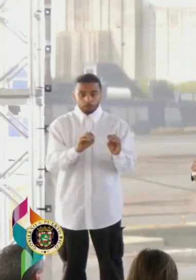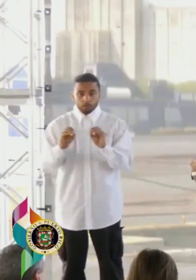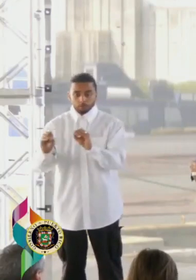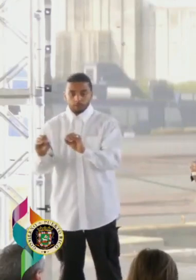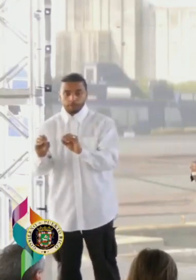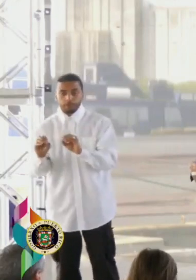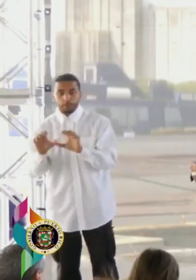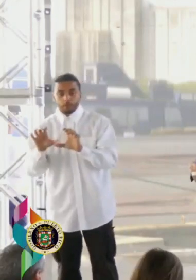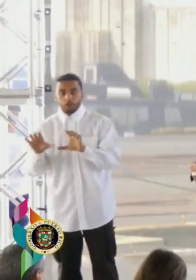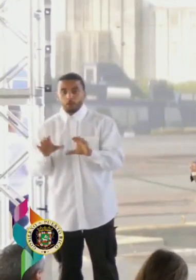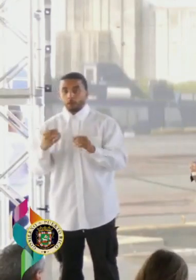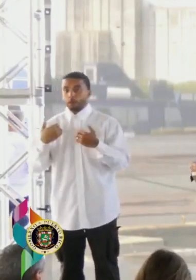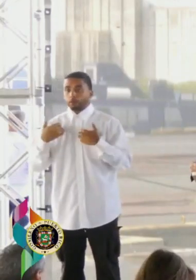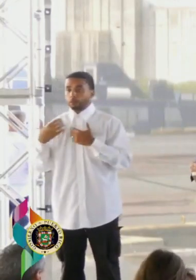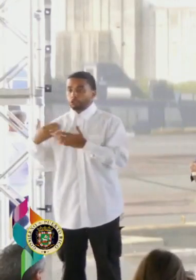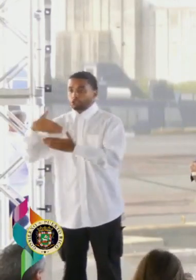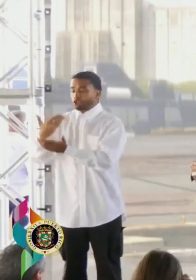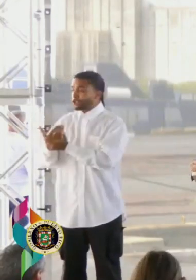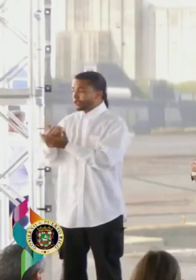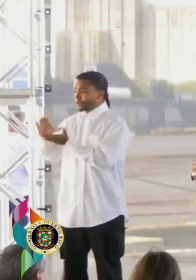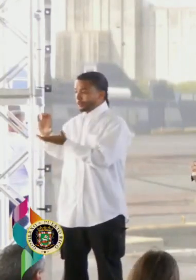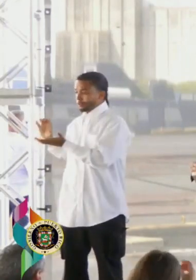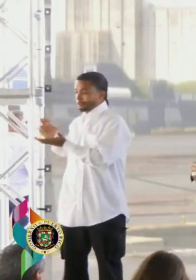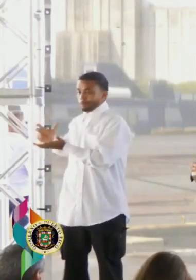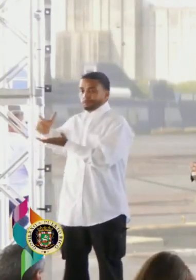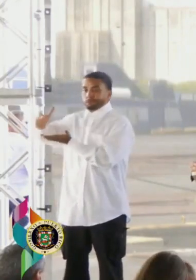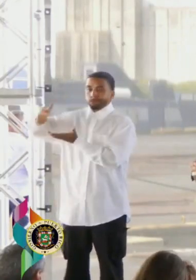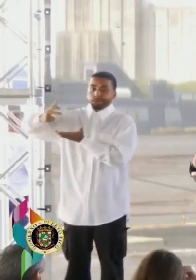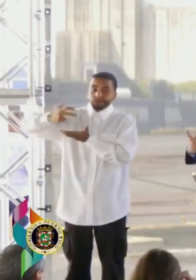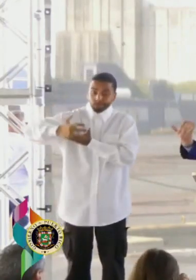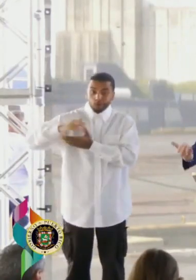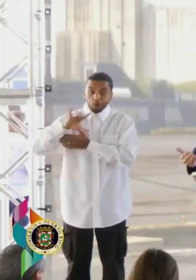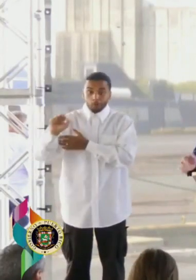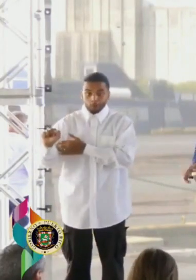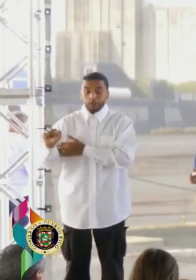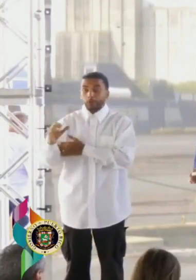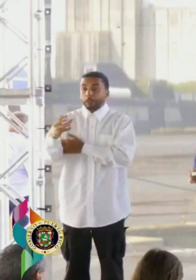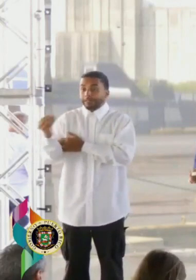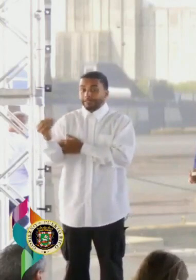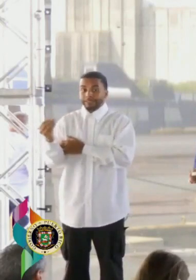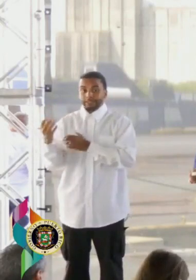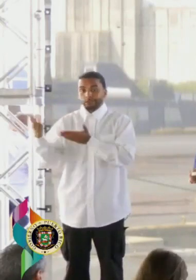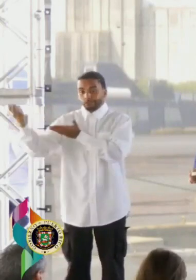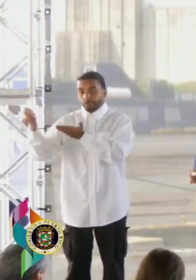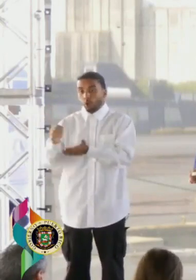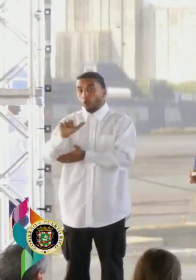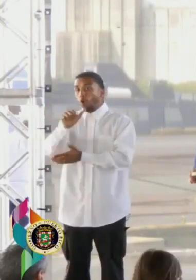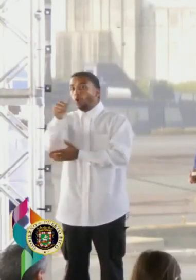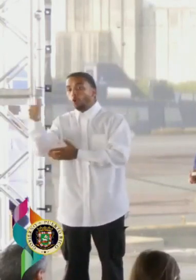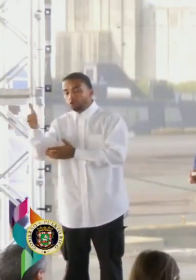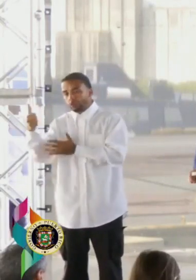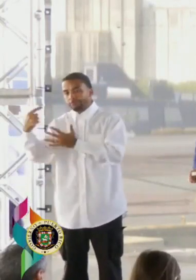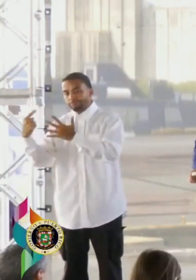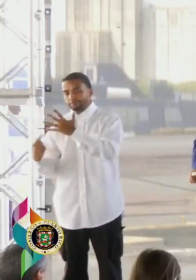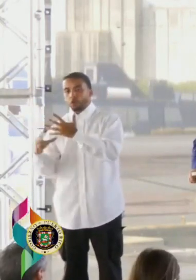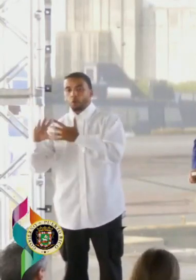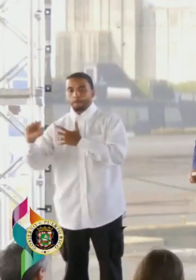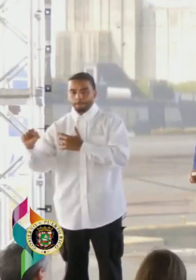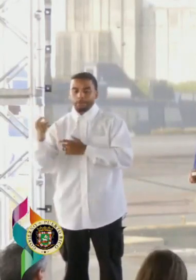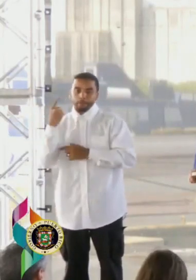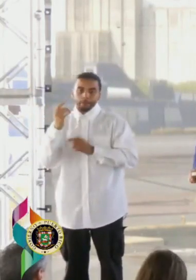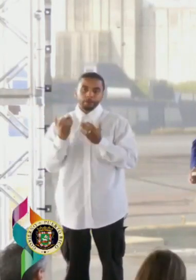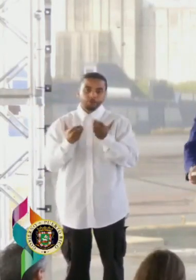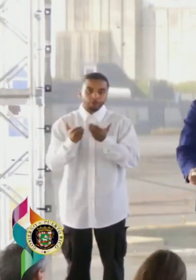operacionales de esa carga que llega a través de esta compañía y se van a atraer otras compañías adicionales para que puedan venir aquí ofrecer servicio a